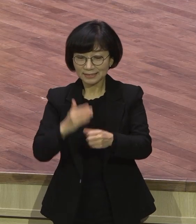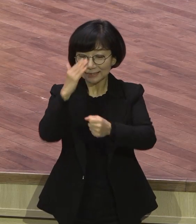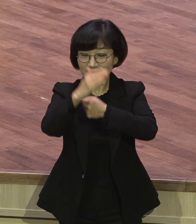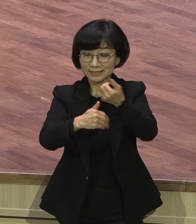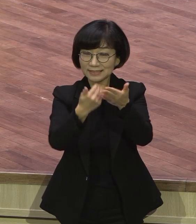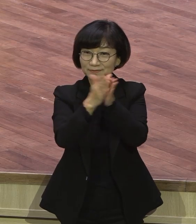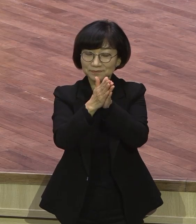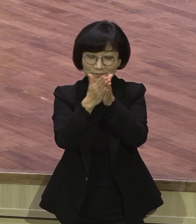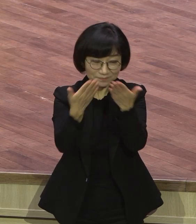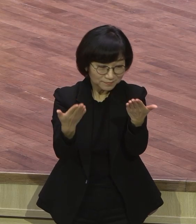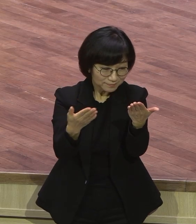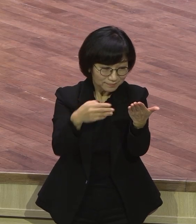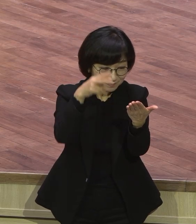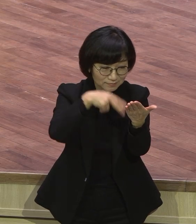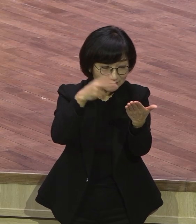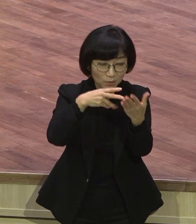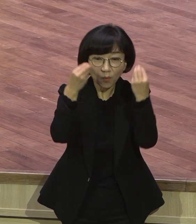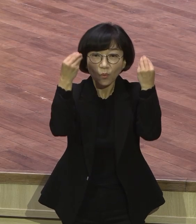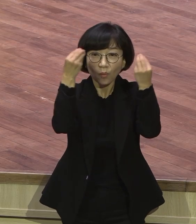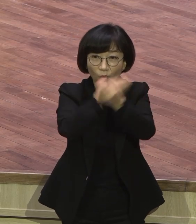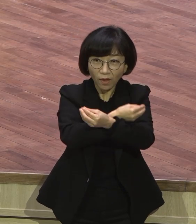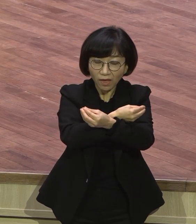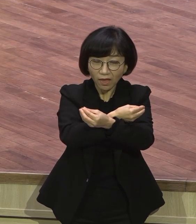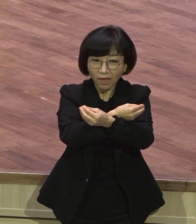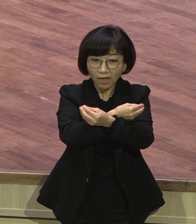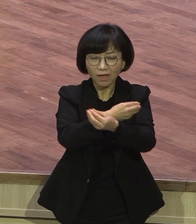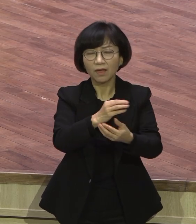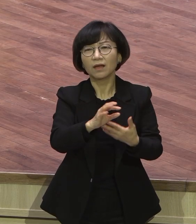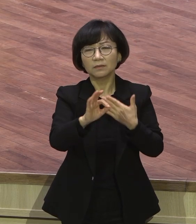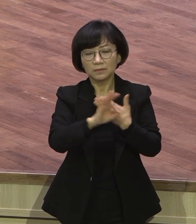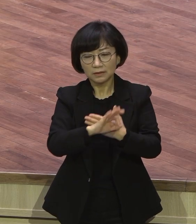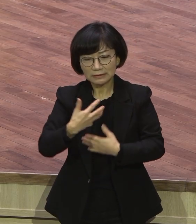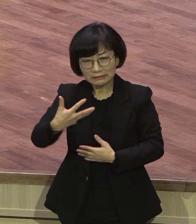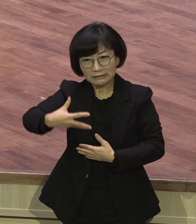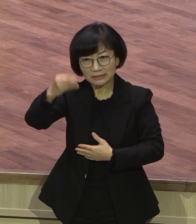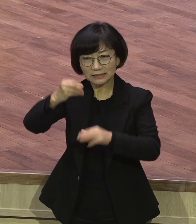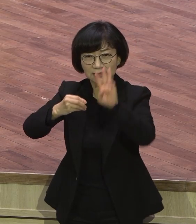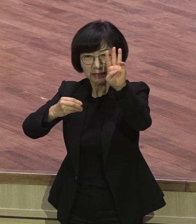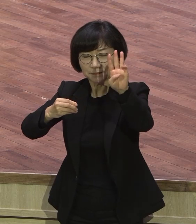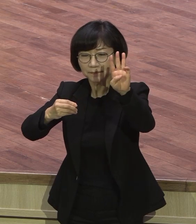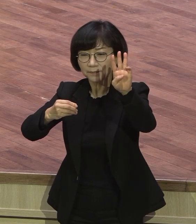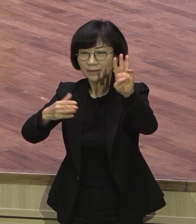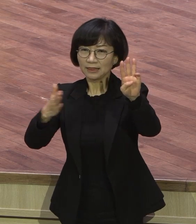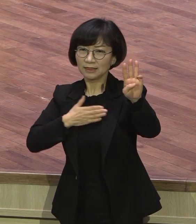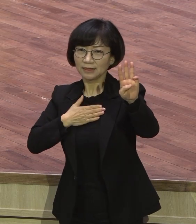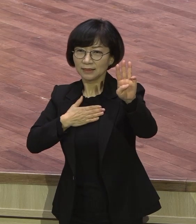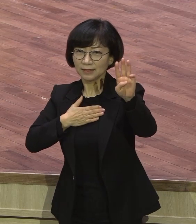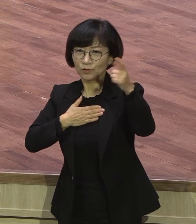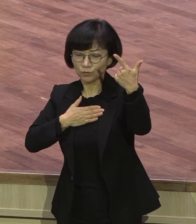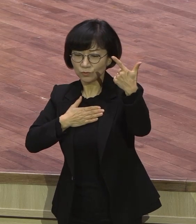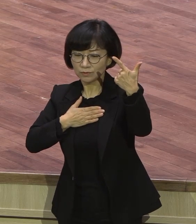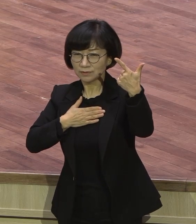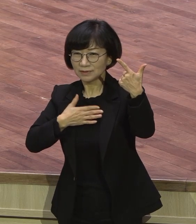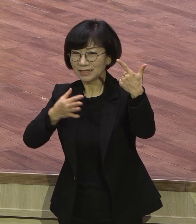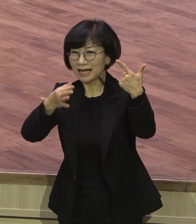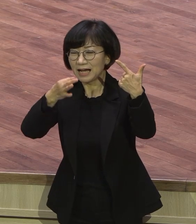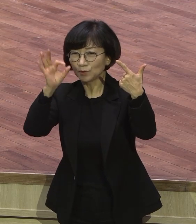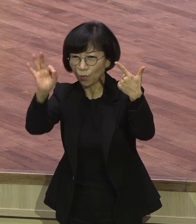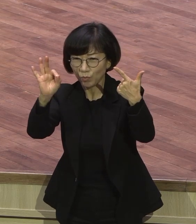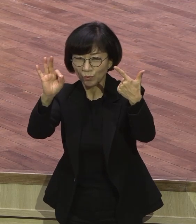해석을 하게 되면 창세계 3장의 나중심, 6장의 물질 중심, 11장의 성공